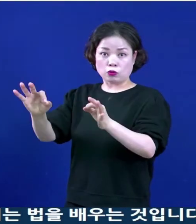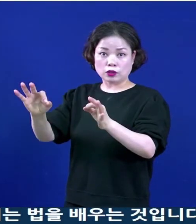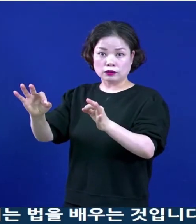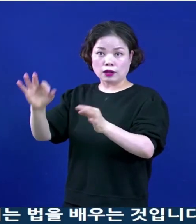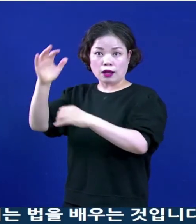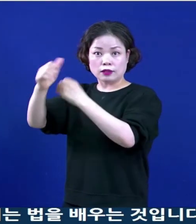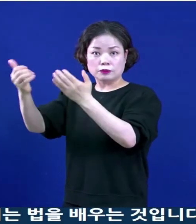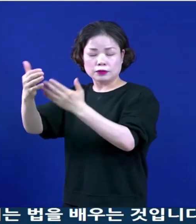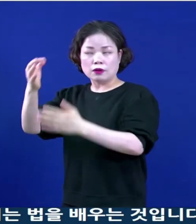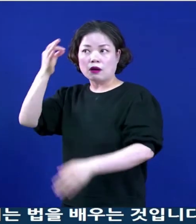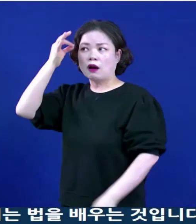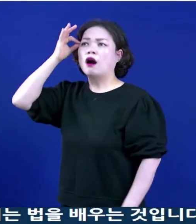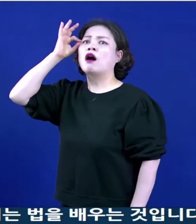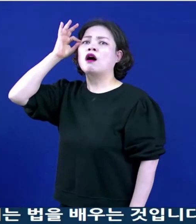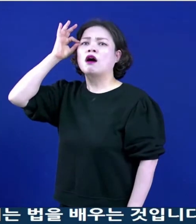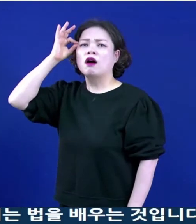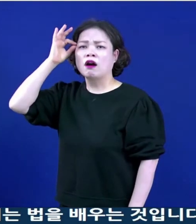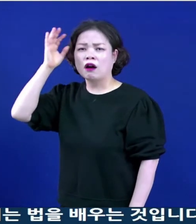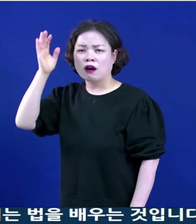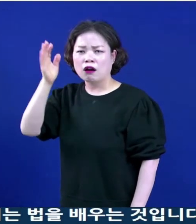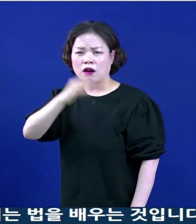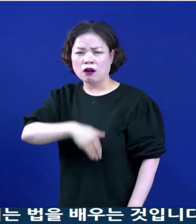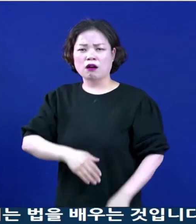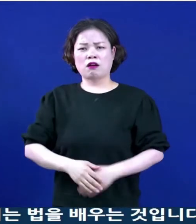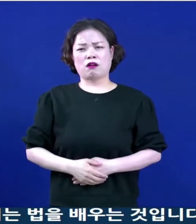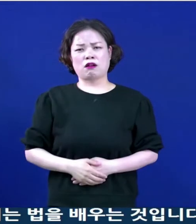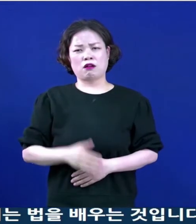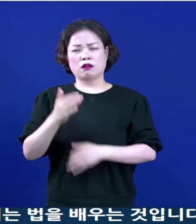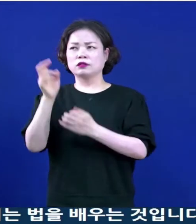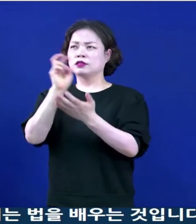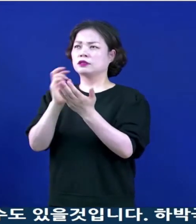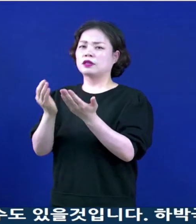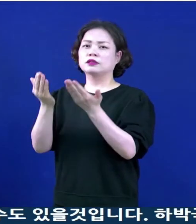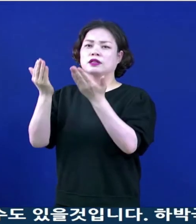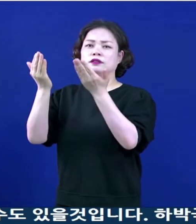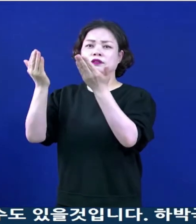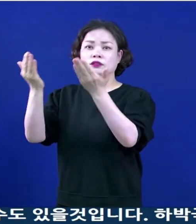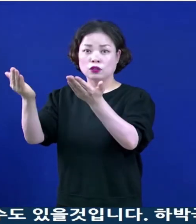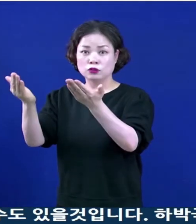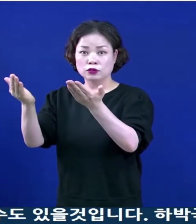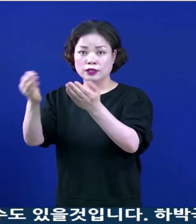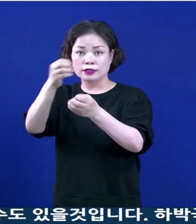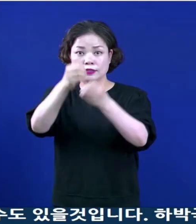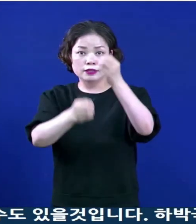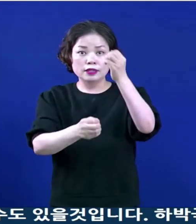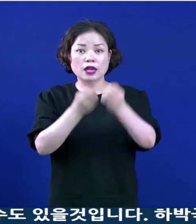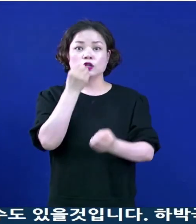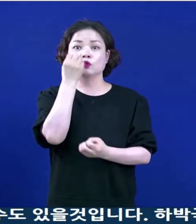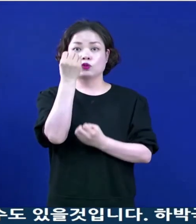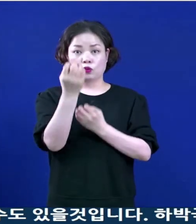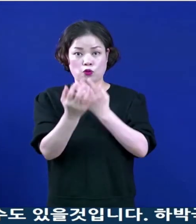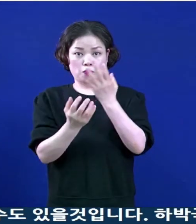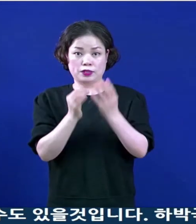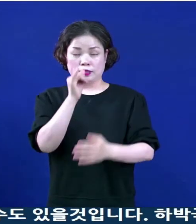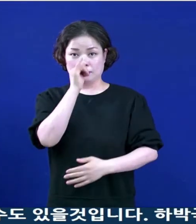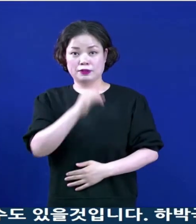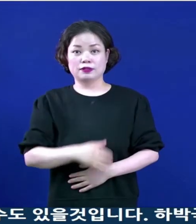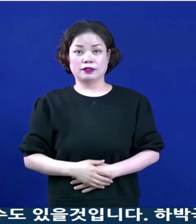하나님의 하실 일을 깨닫게 되고 하나님을 찬양했던 시의 고백이